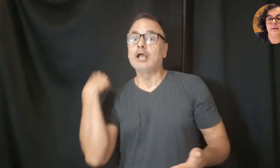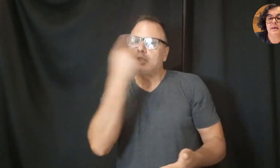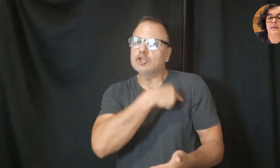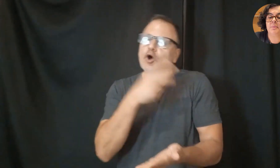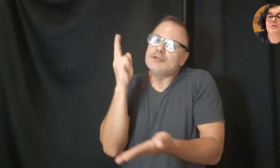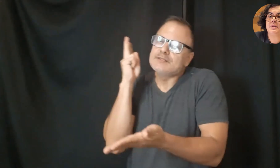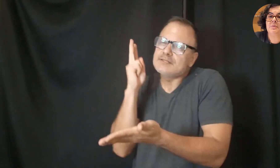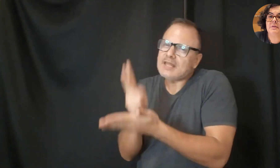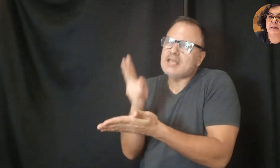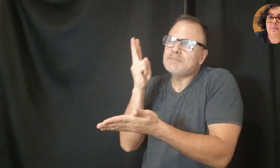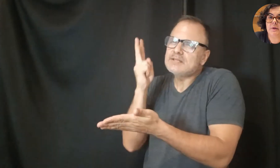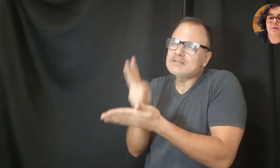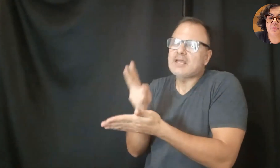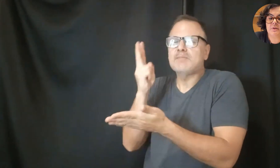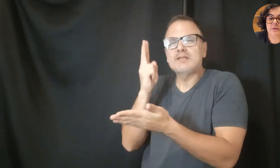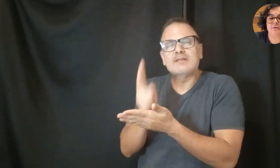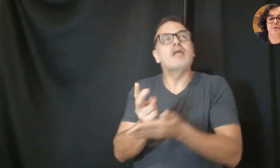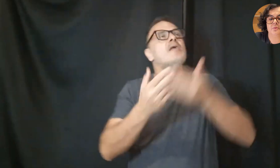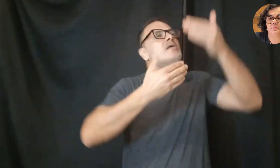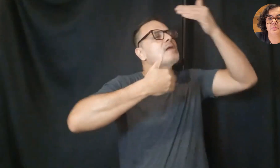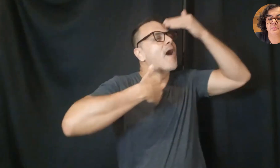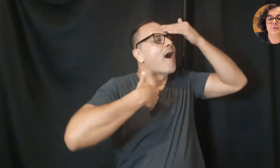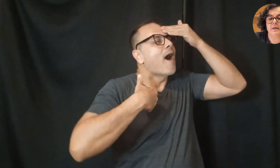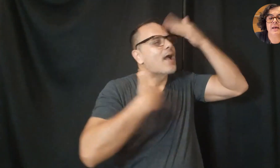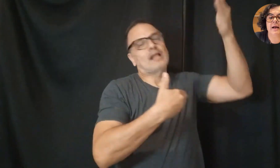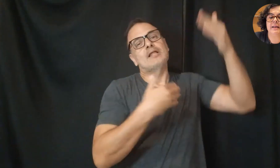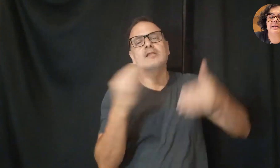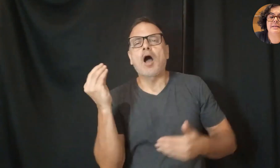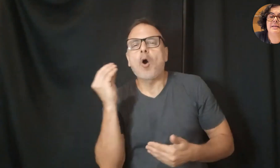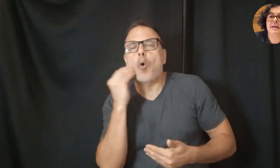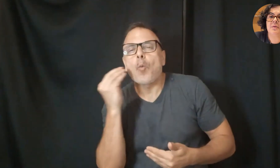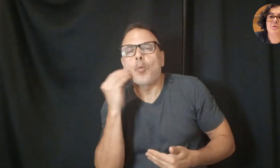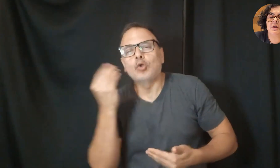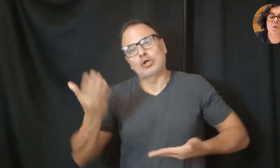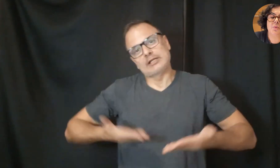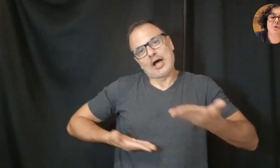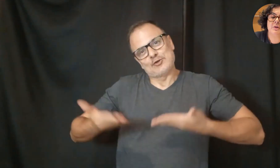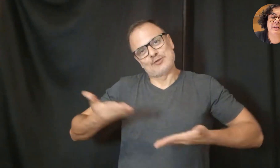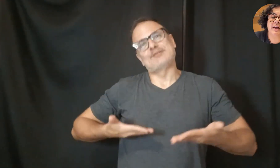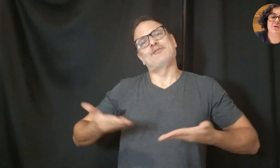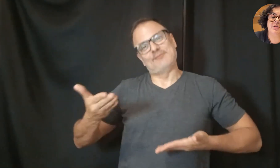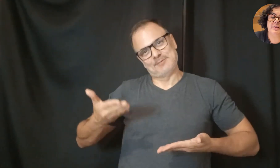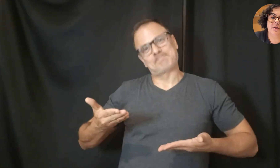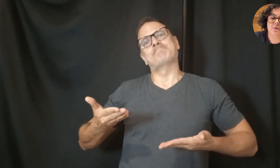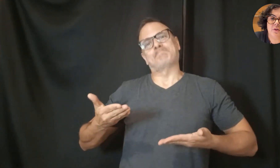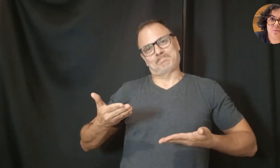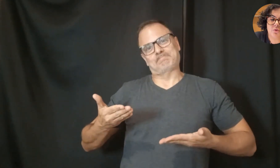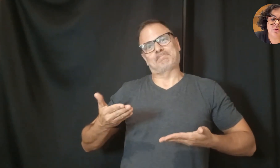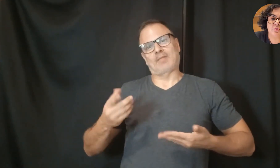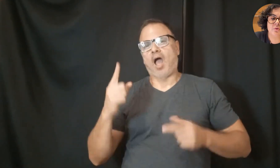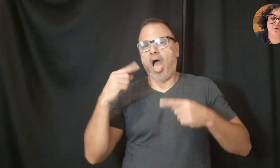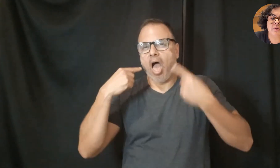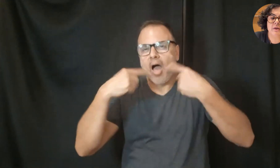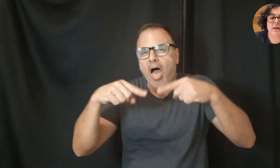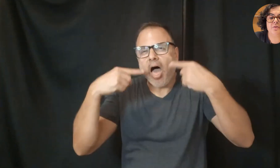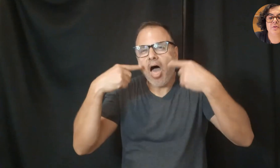Que possamos sempre que possível agradecermos a oportunidade de servirmos, em vez